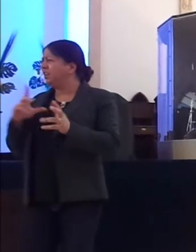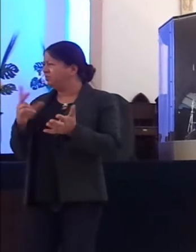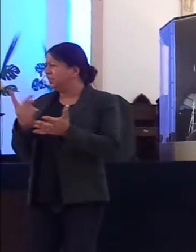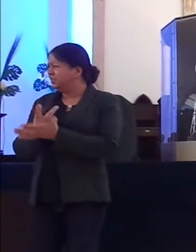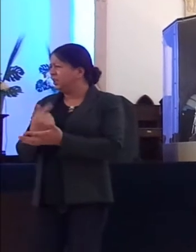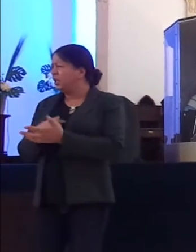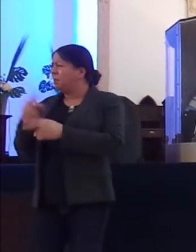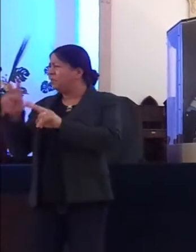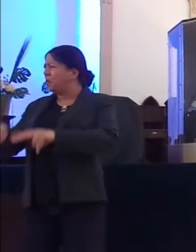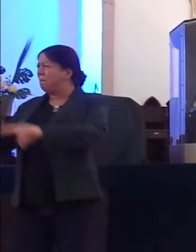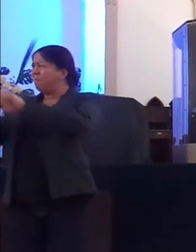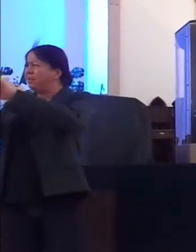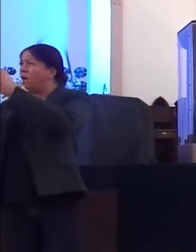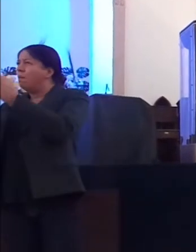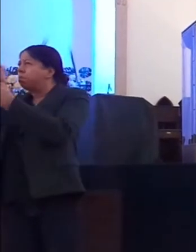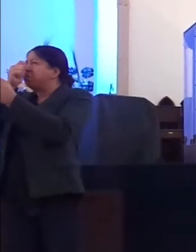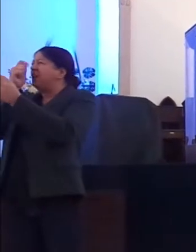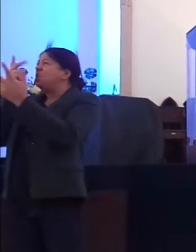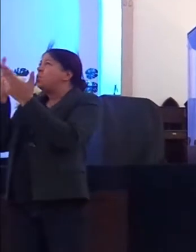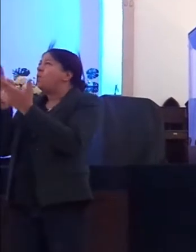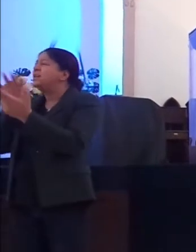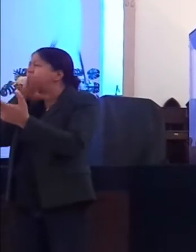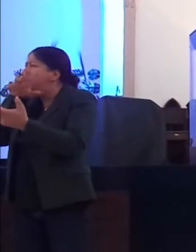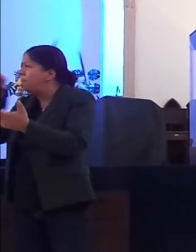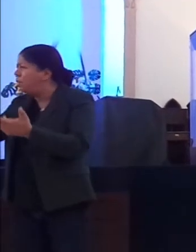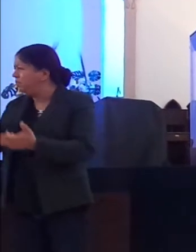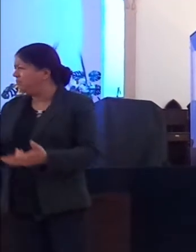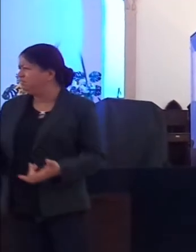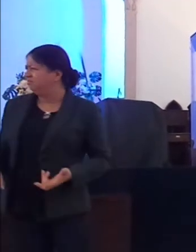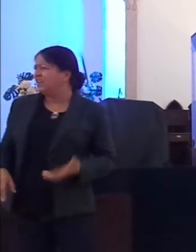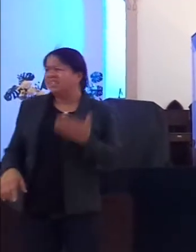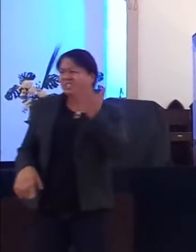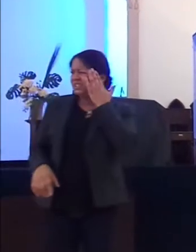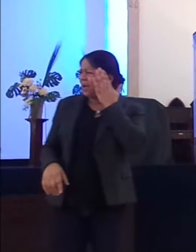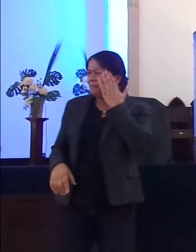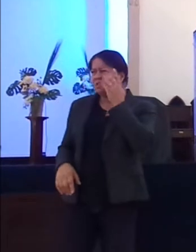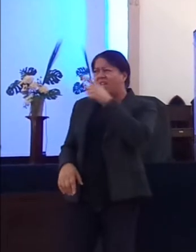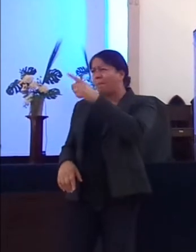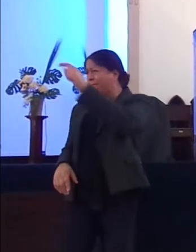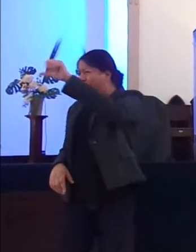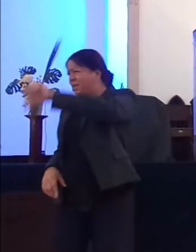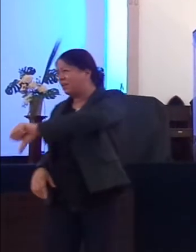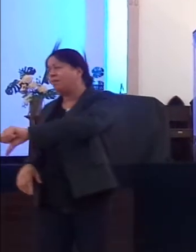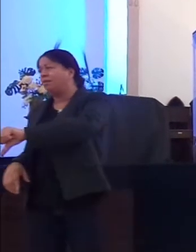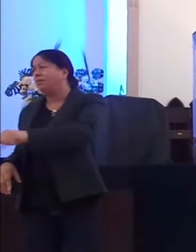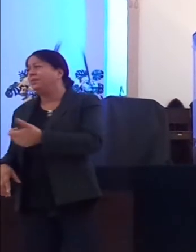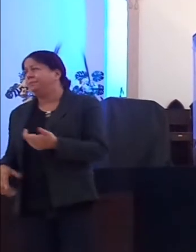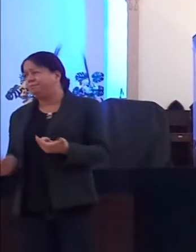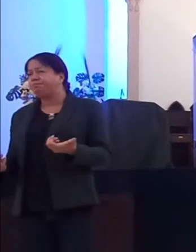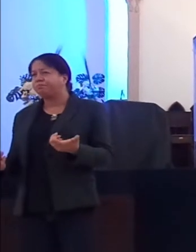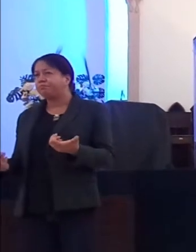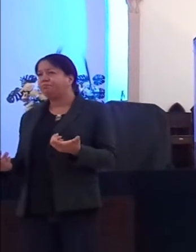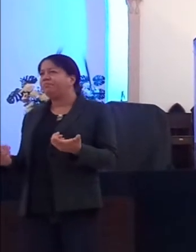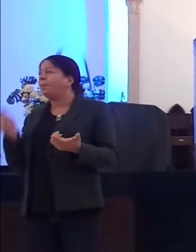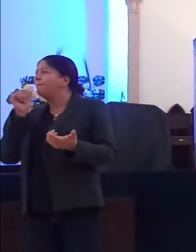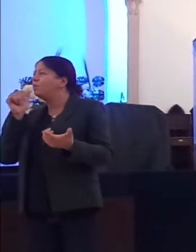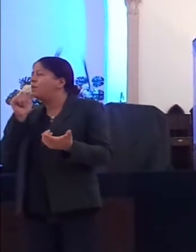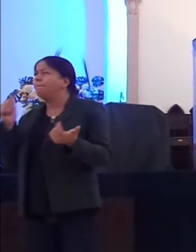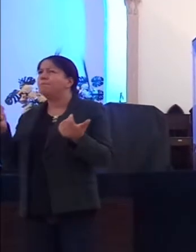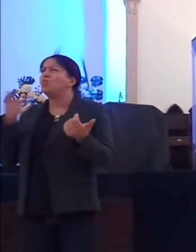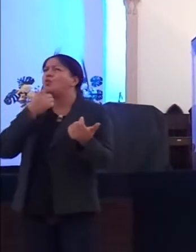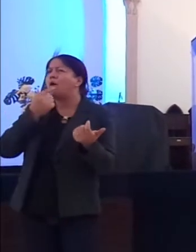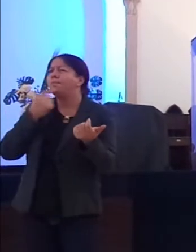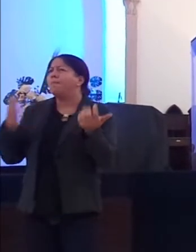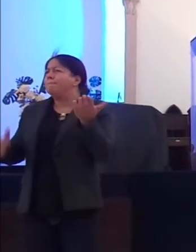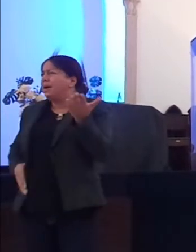colocar pessoas numa condição pior do que um animal. E sabendo que por pior que seja o criminoso ou a criminosa, Deus